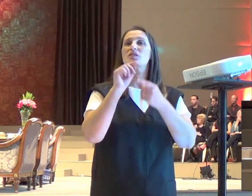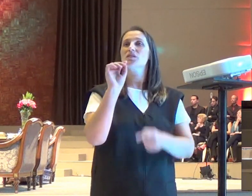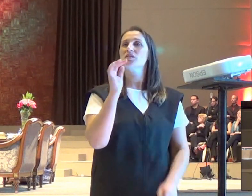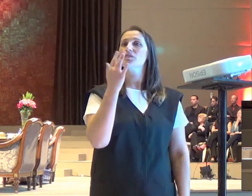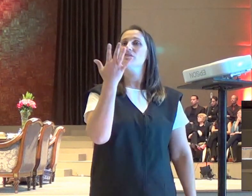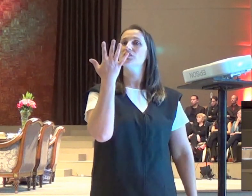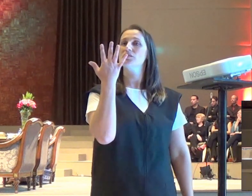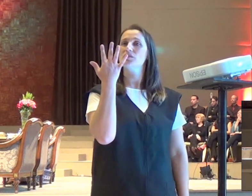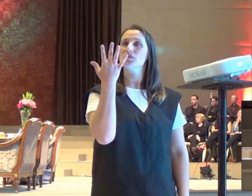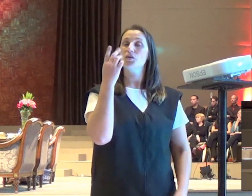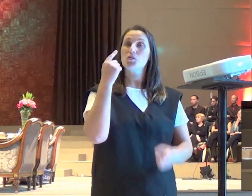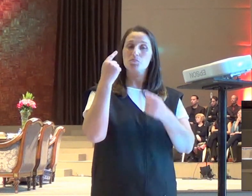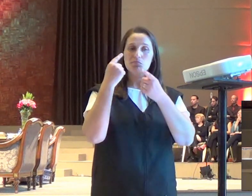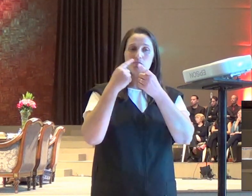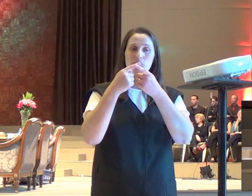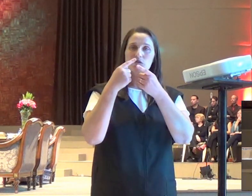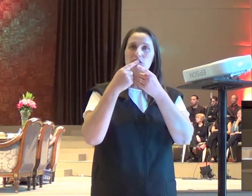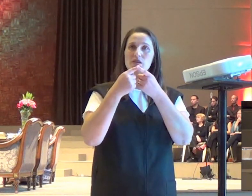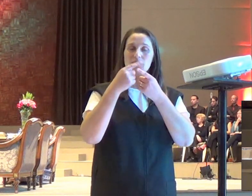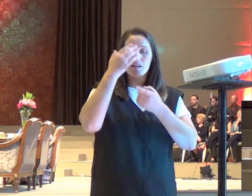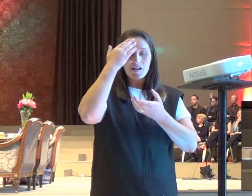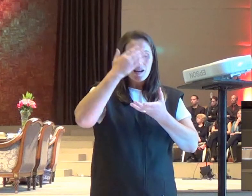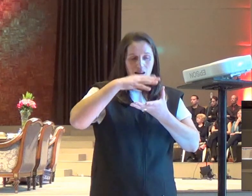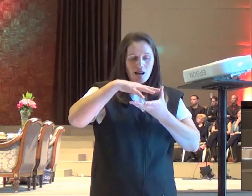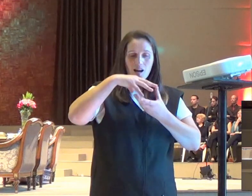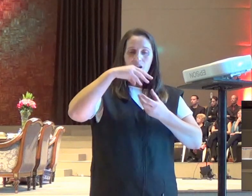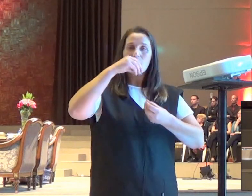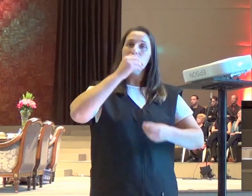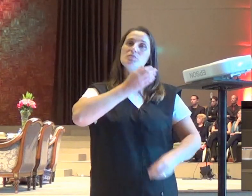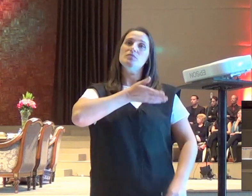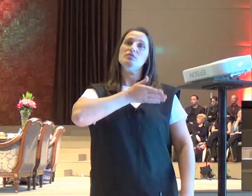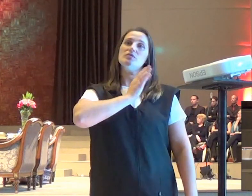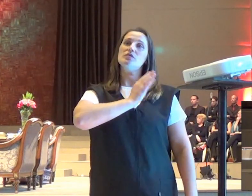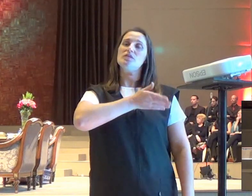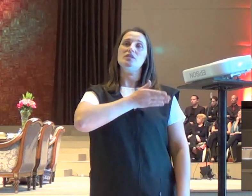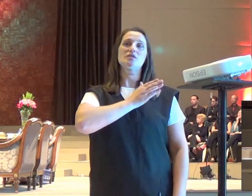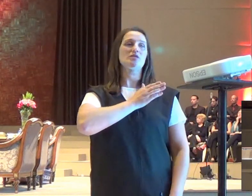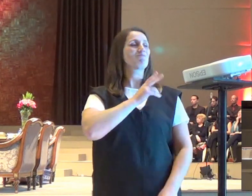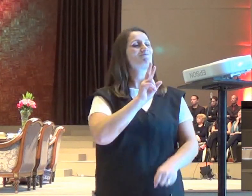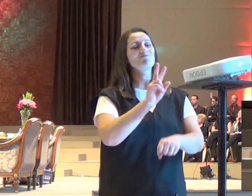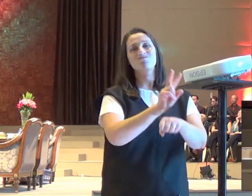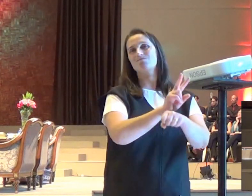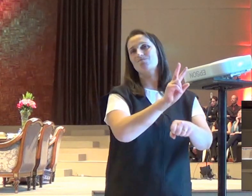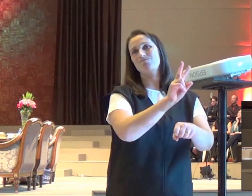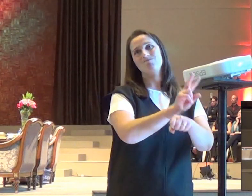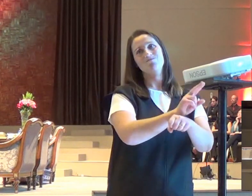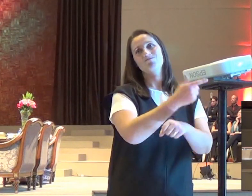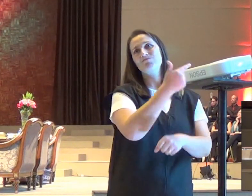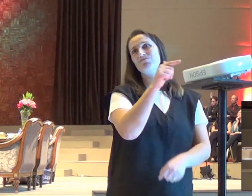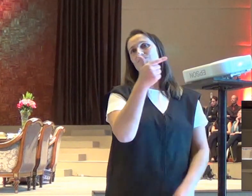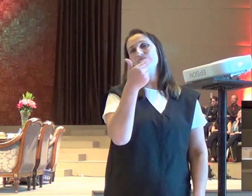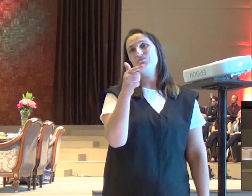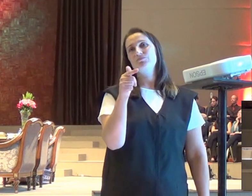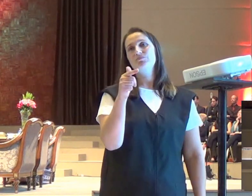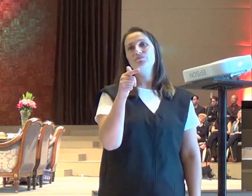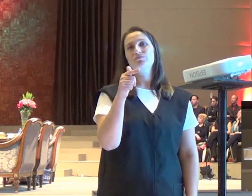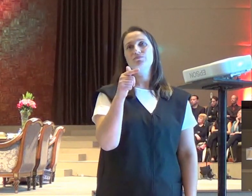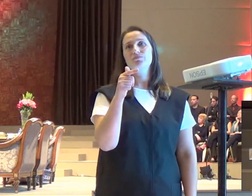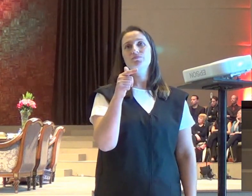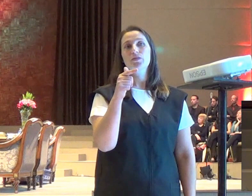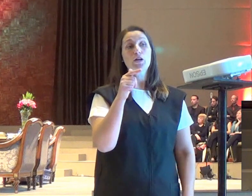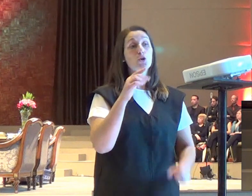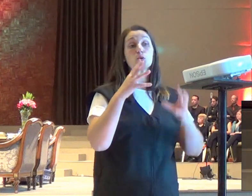ela aconteceu porque a alma, o coração, não foi tratado de todos os